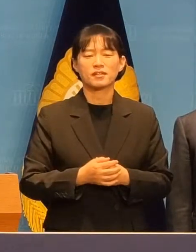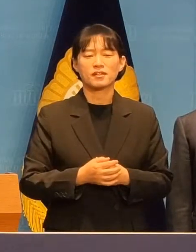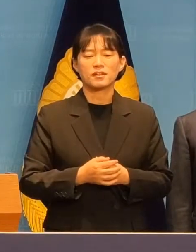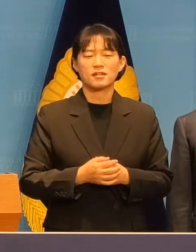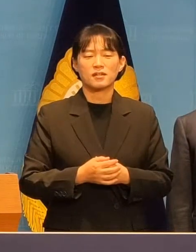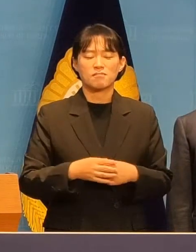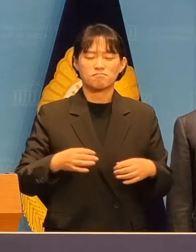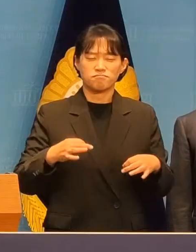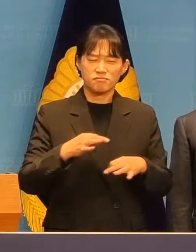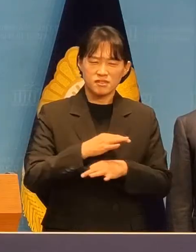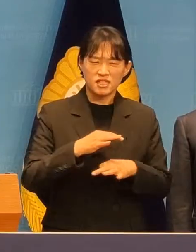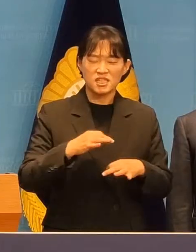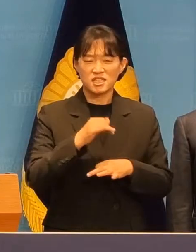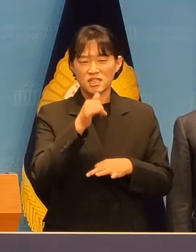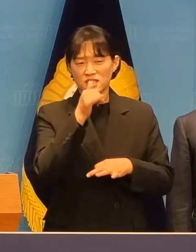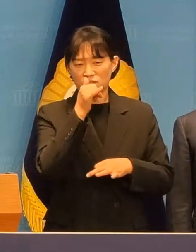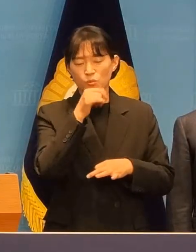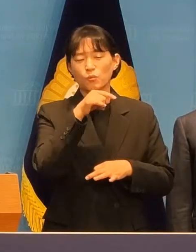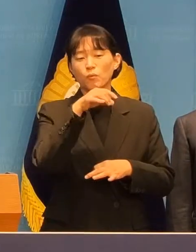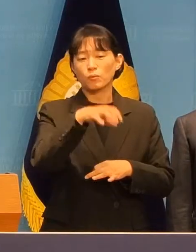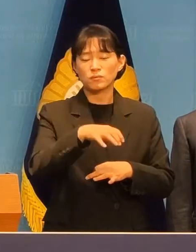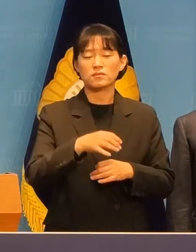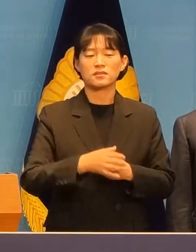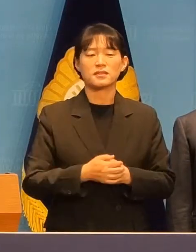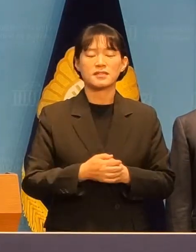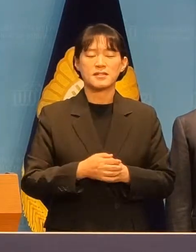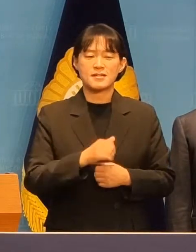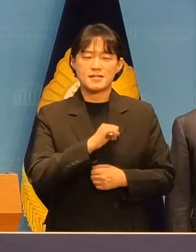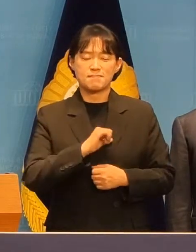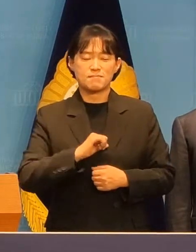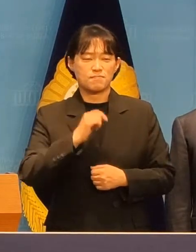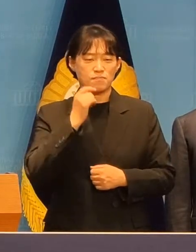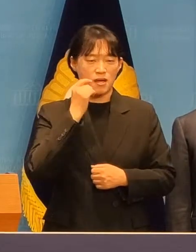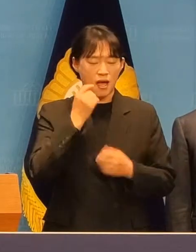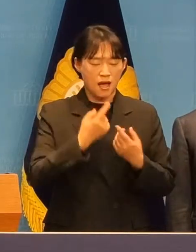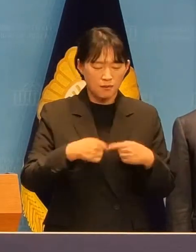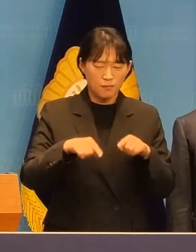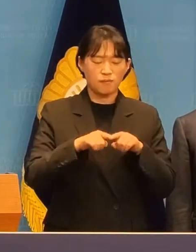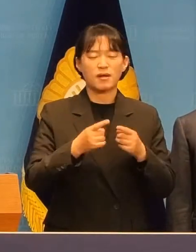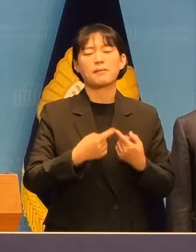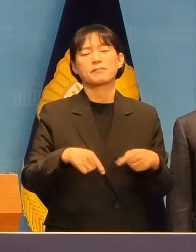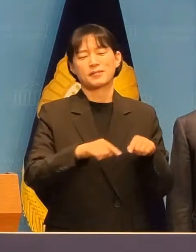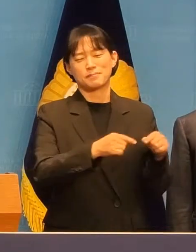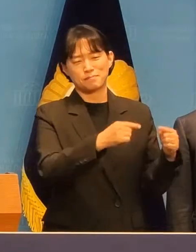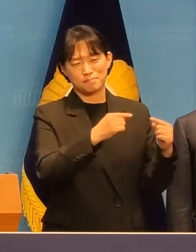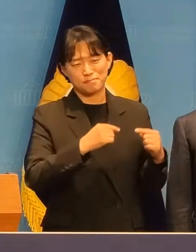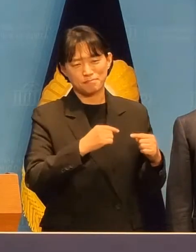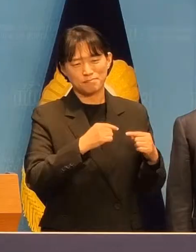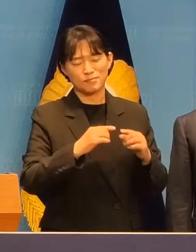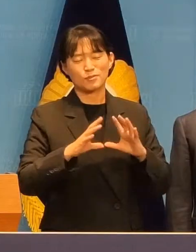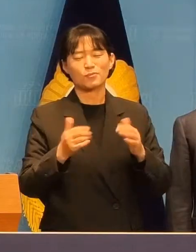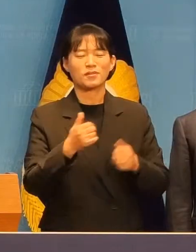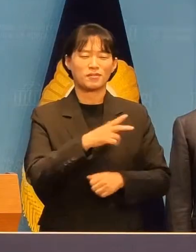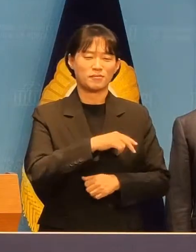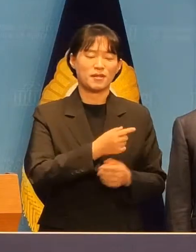부정의하고 부당한 곳에 참지 않고 늘 함께 해주시는 우리 이광희 의원님이